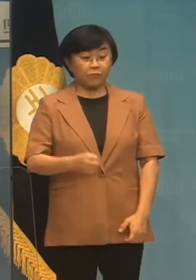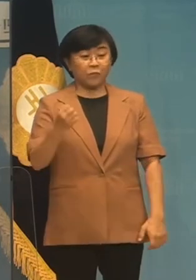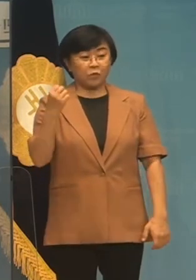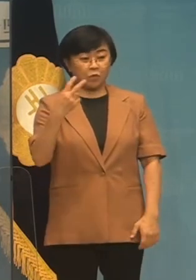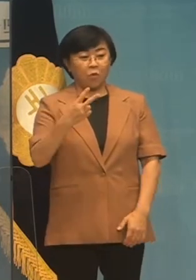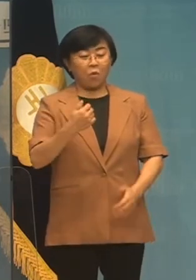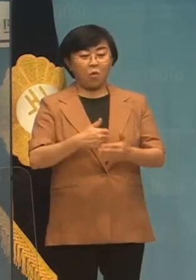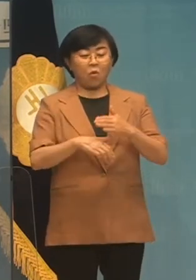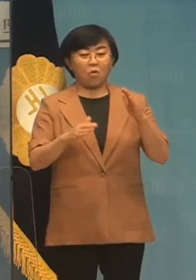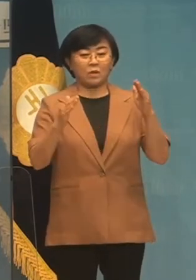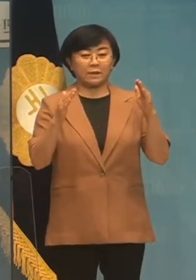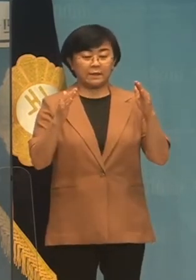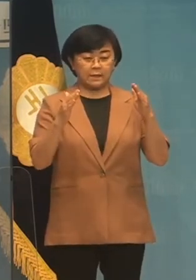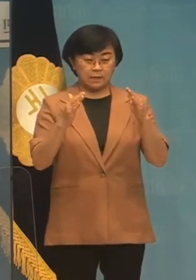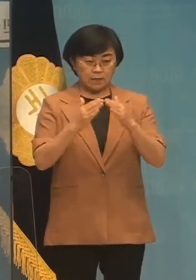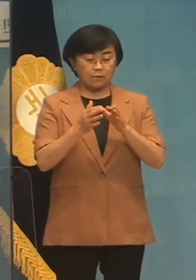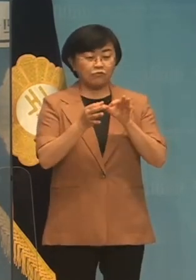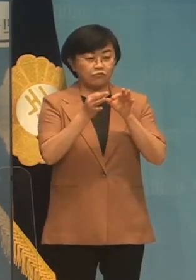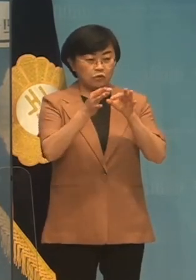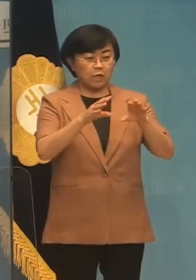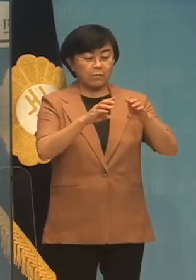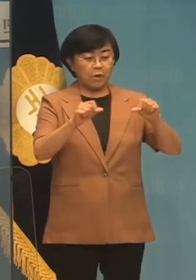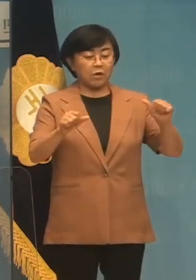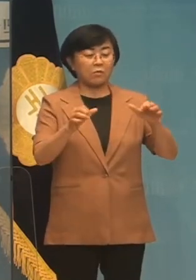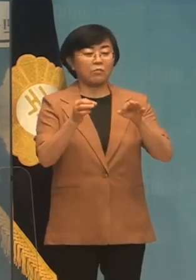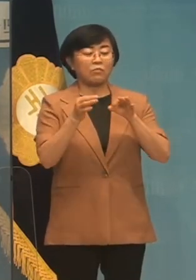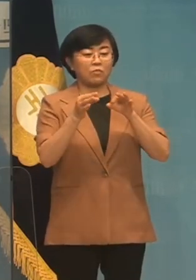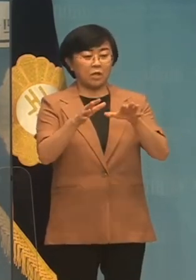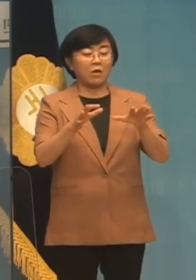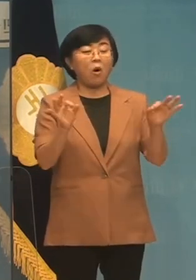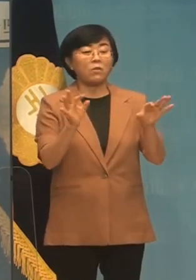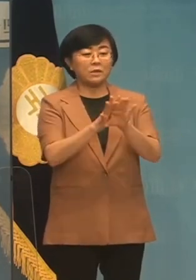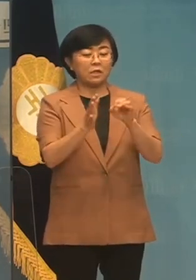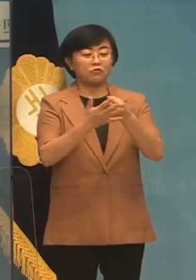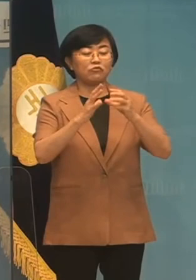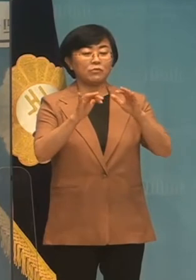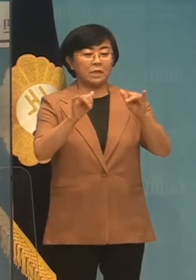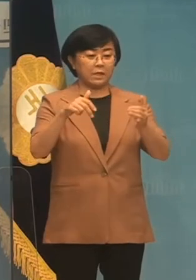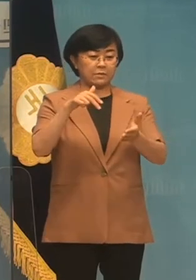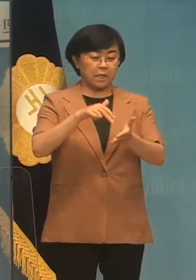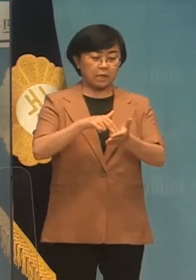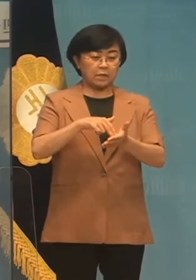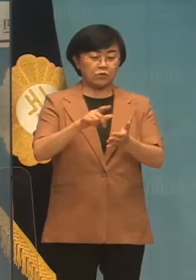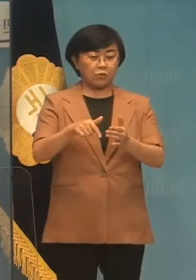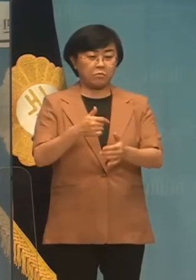또한 부동산 투기 척결을 열망하는 국민을 기망하는 것입니다.